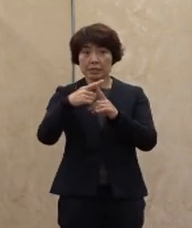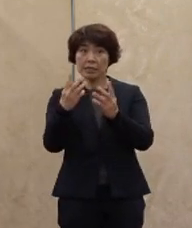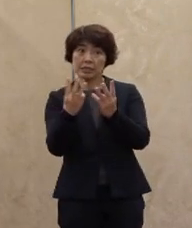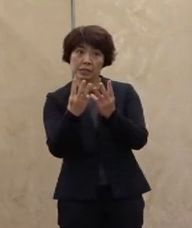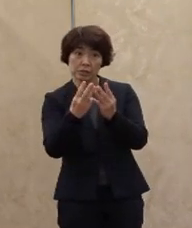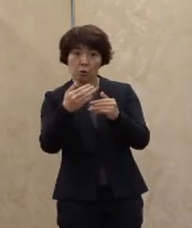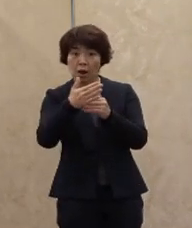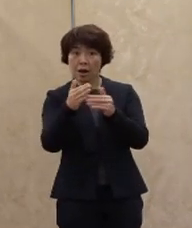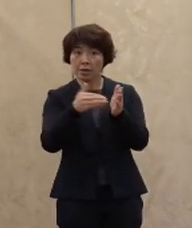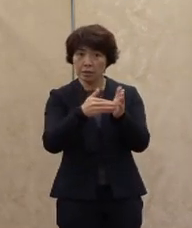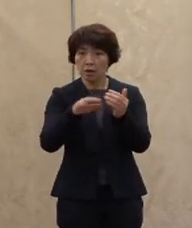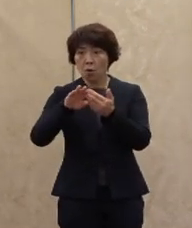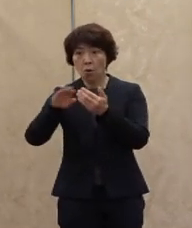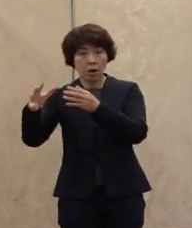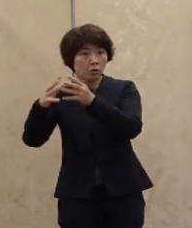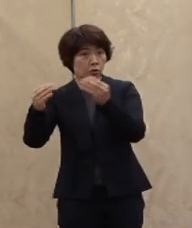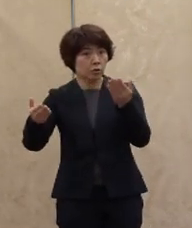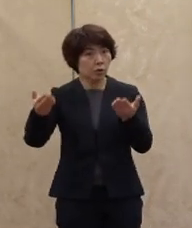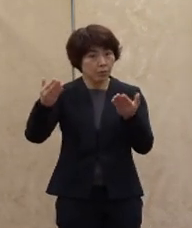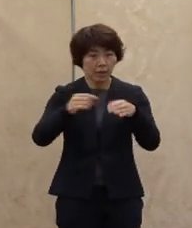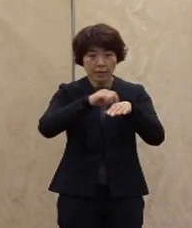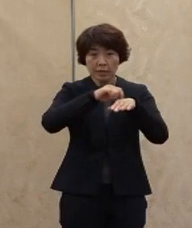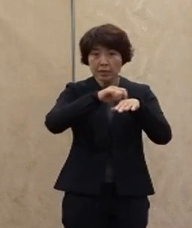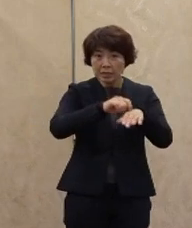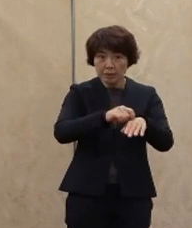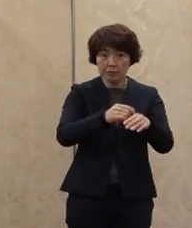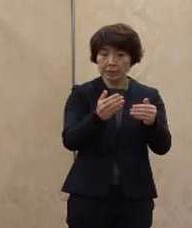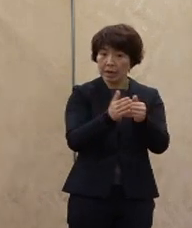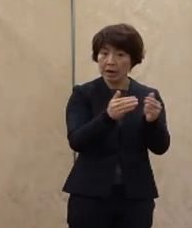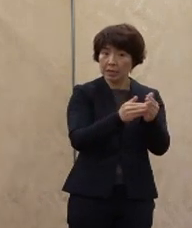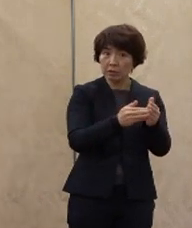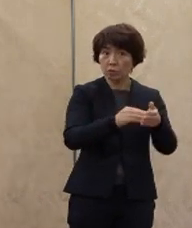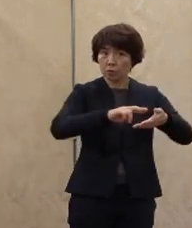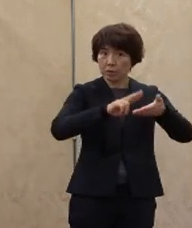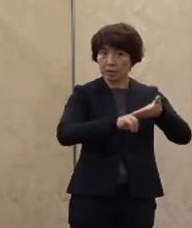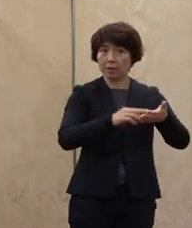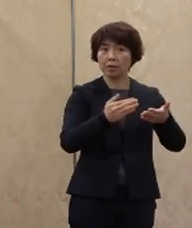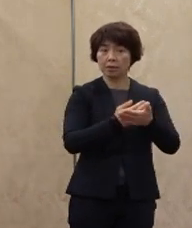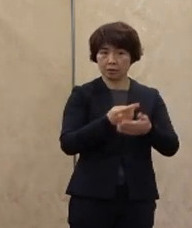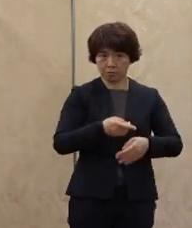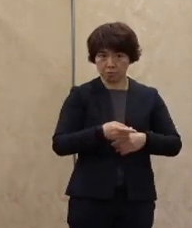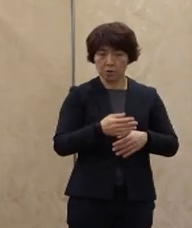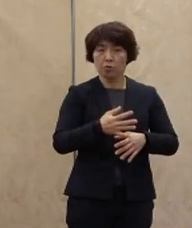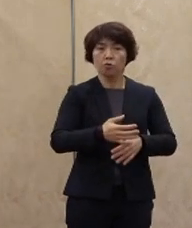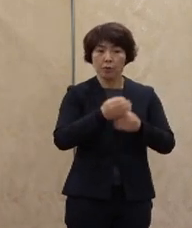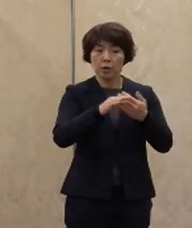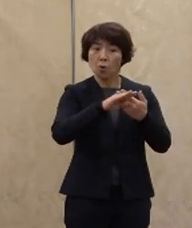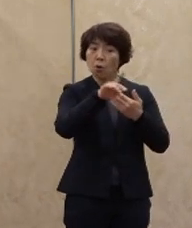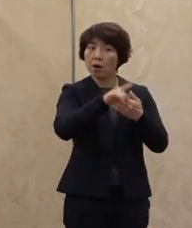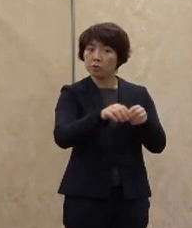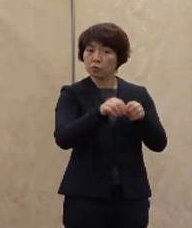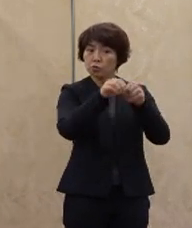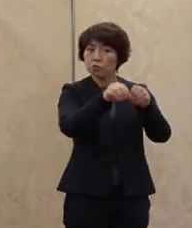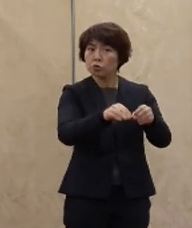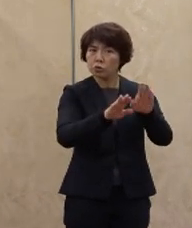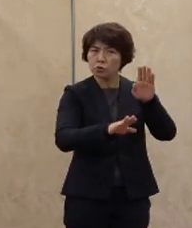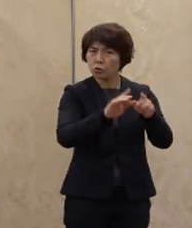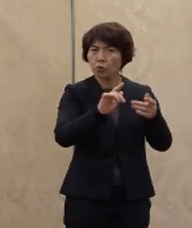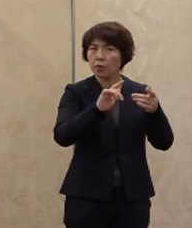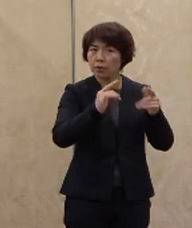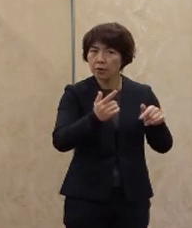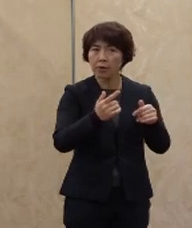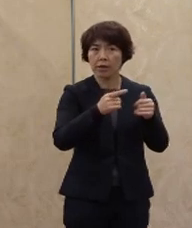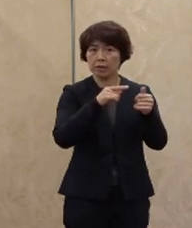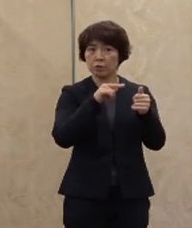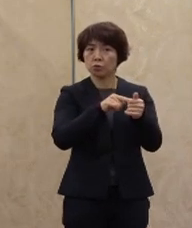あ、あの他の世界の諸国と比べて日本はかなり厳しい CT 値の範囲を設定しているので、つまり人にもう移す状況じゃなくなった